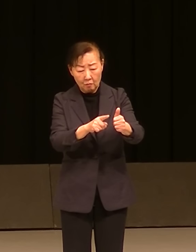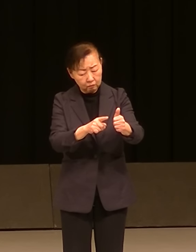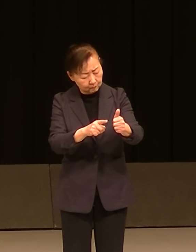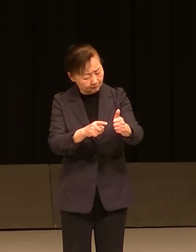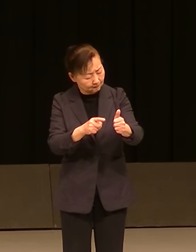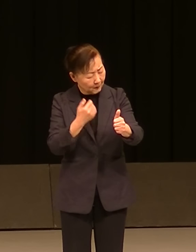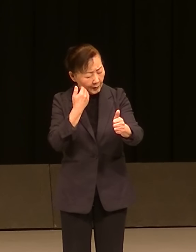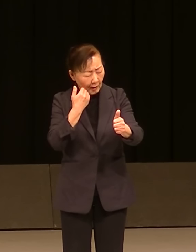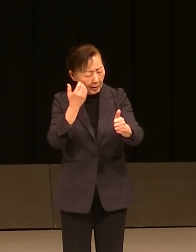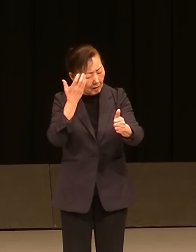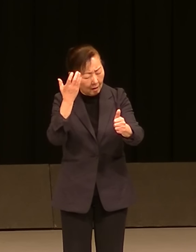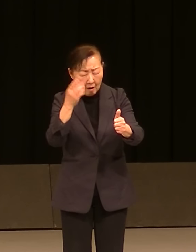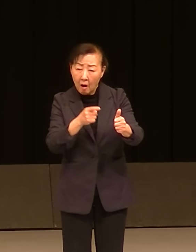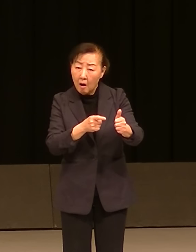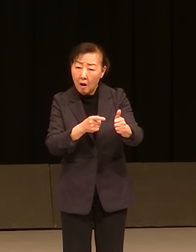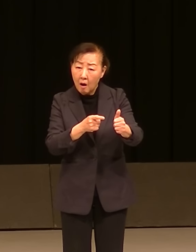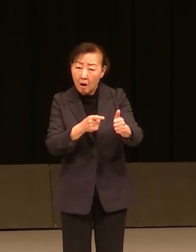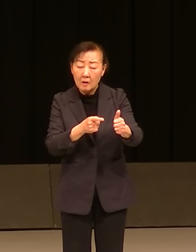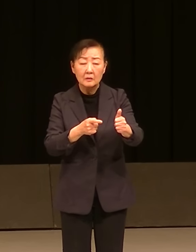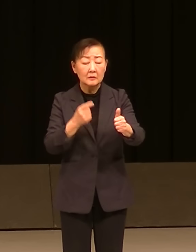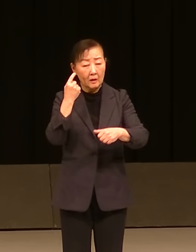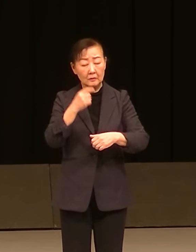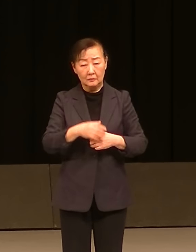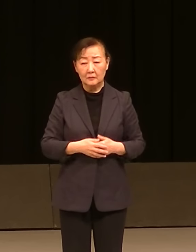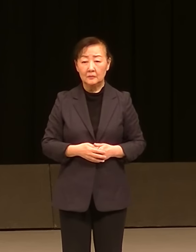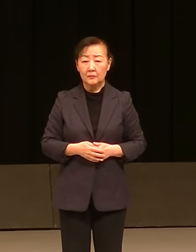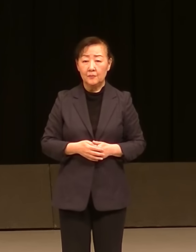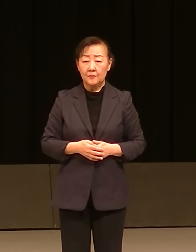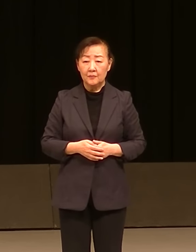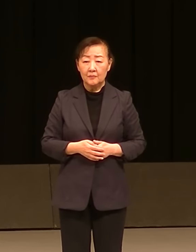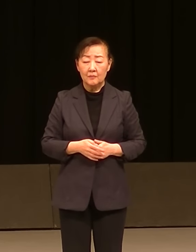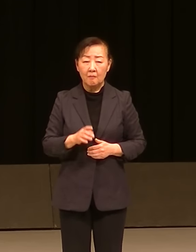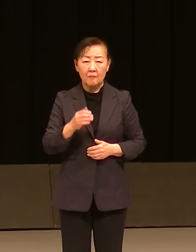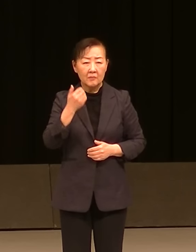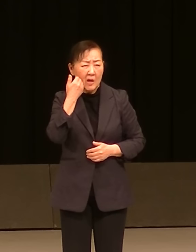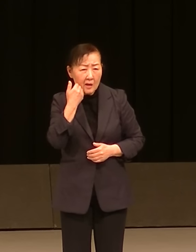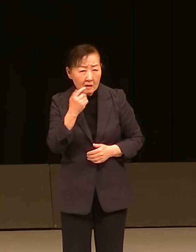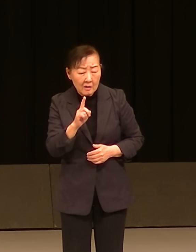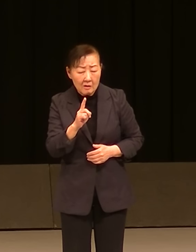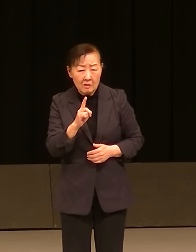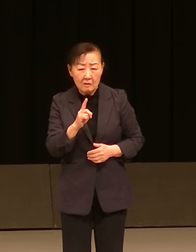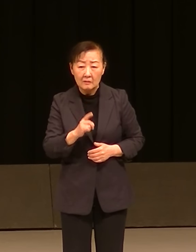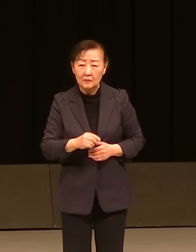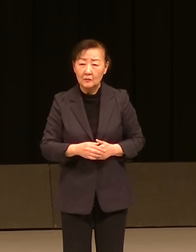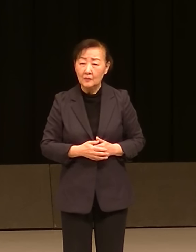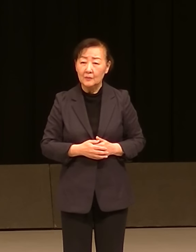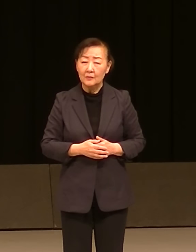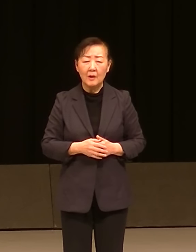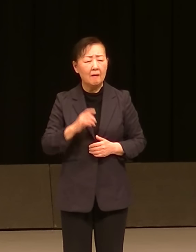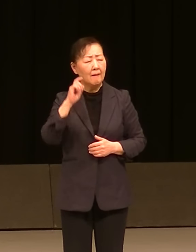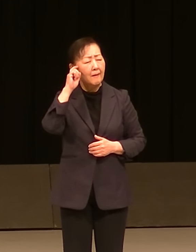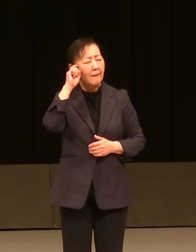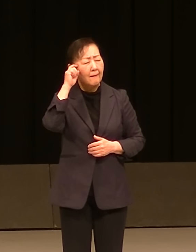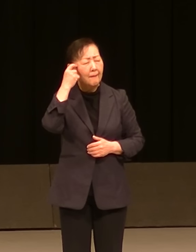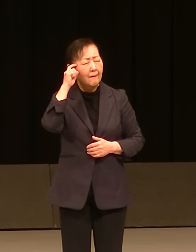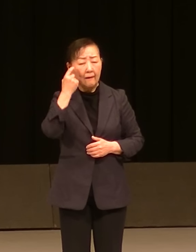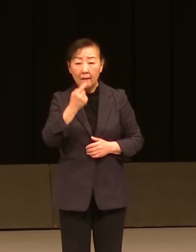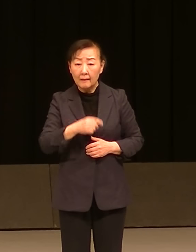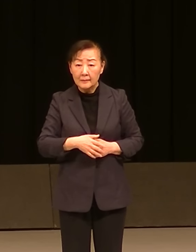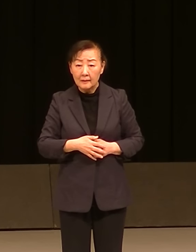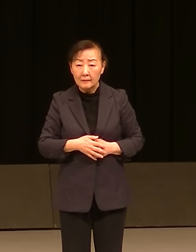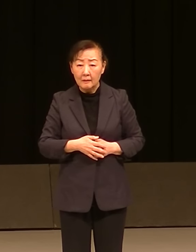ているなというふうに私としては思っていて、それは誰だろうというふうにあれこれ考えているうちに、